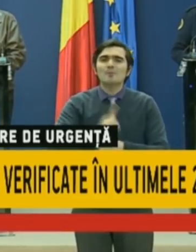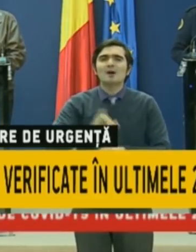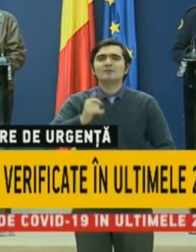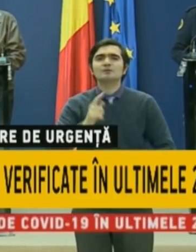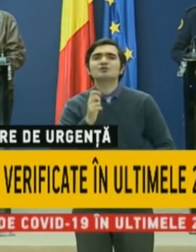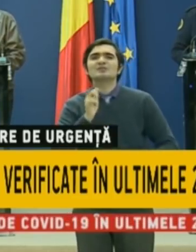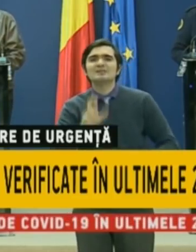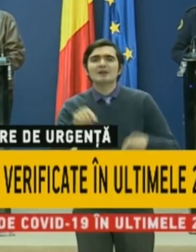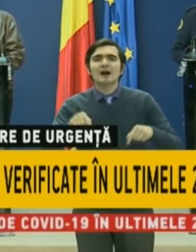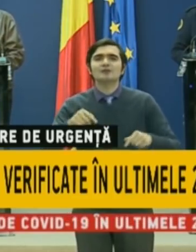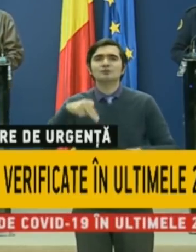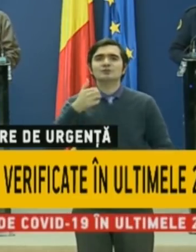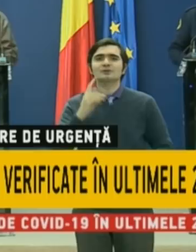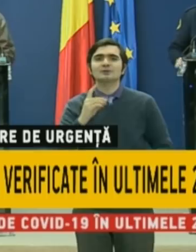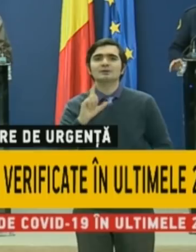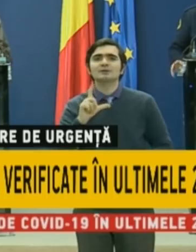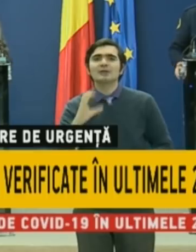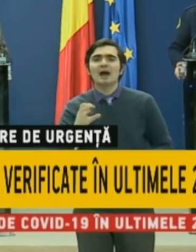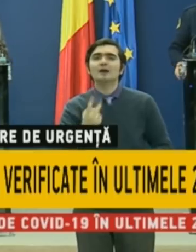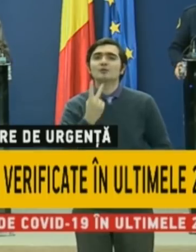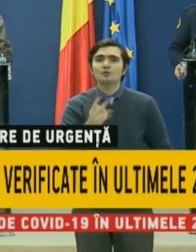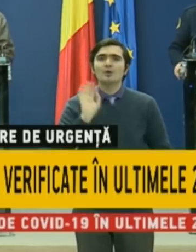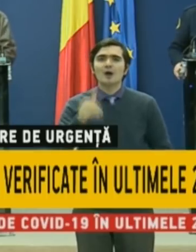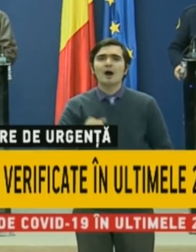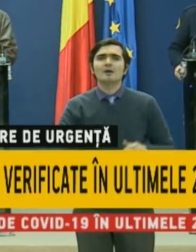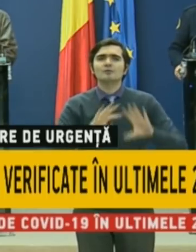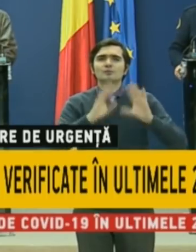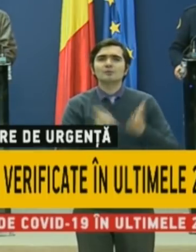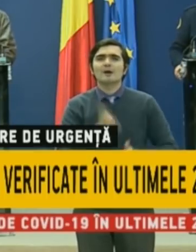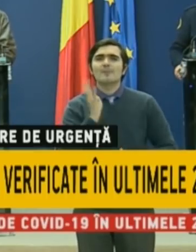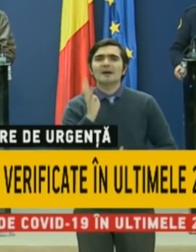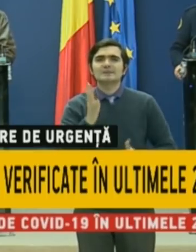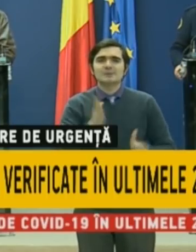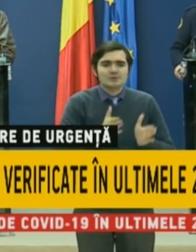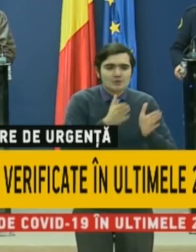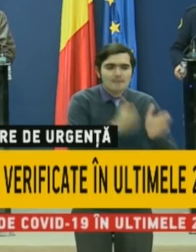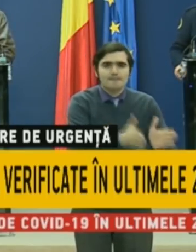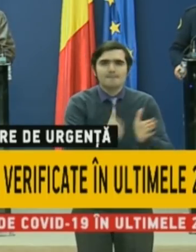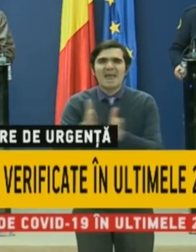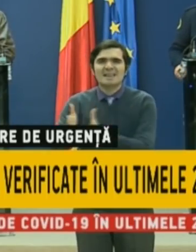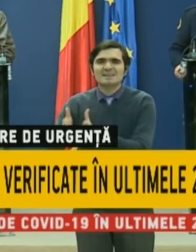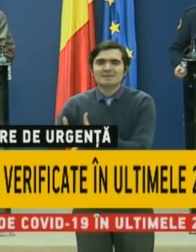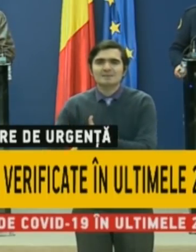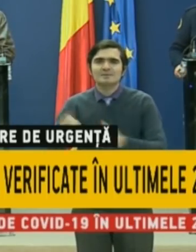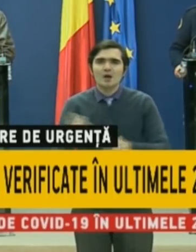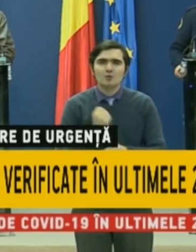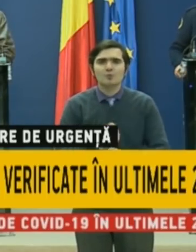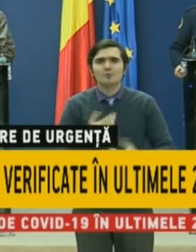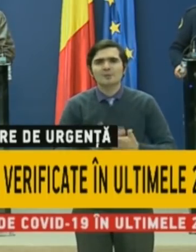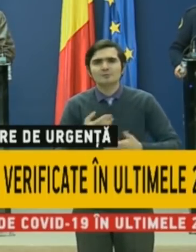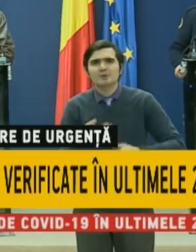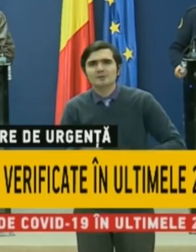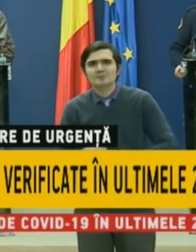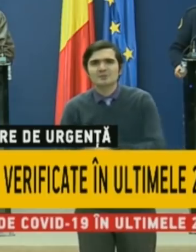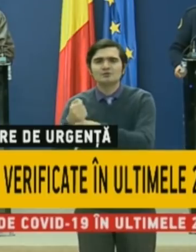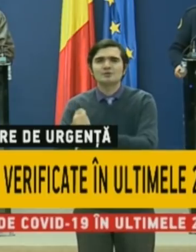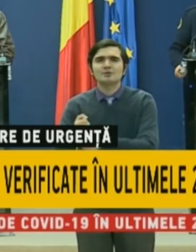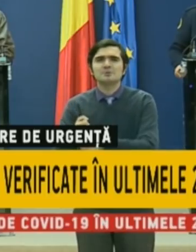2 are operaționalizate 14 benzi de lucru, venind astfel în sprijinul operatorilor